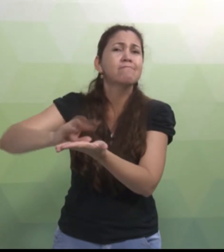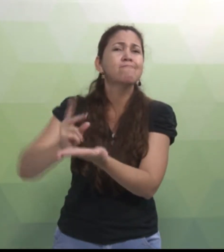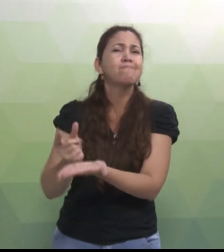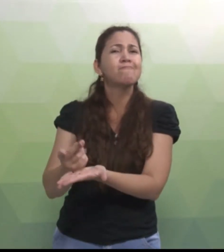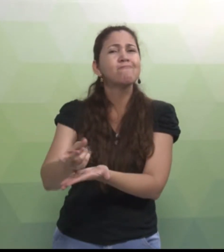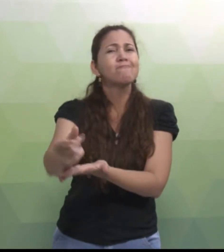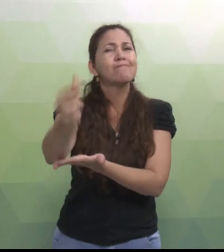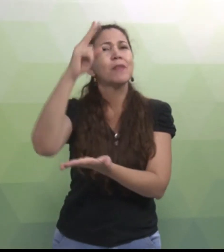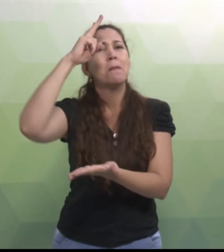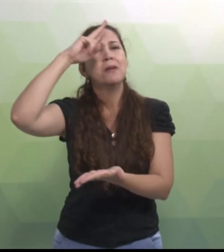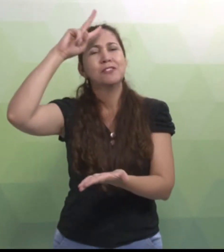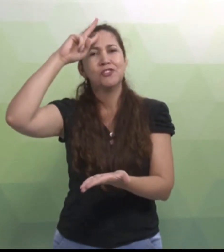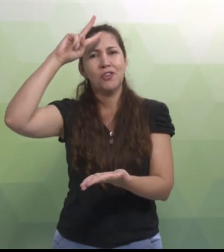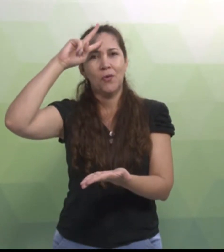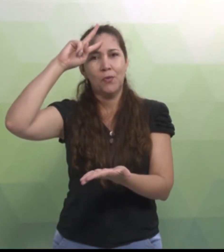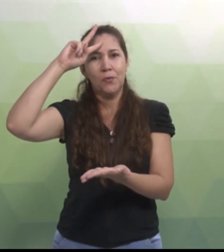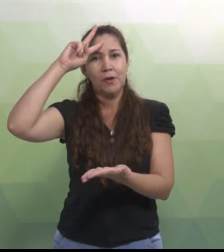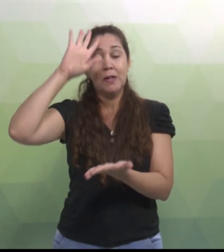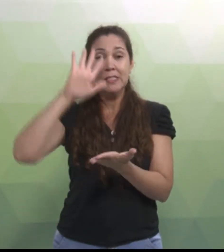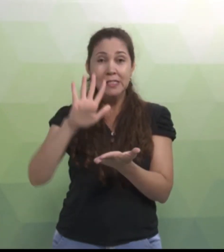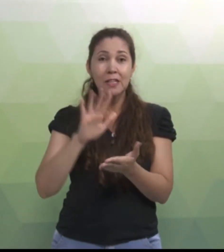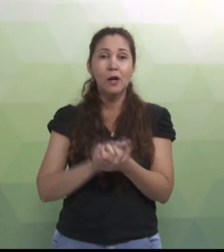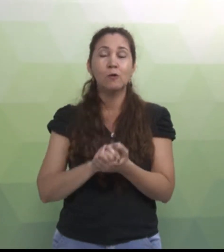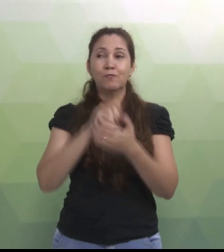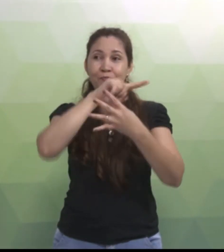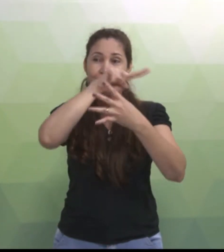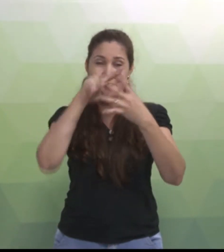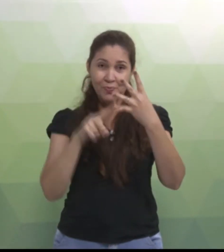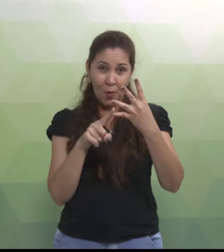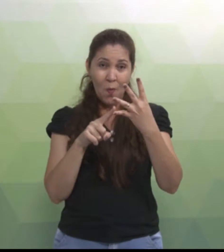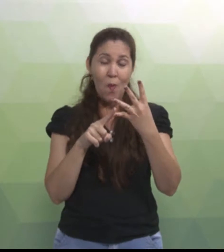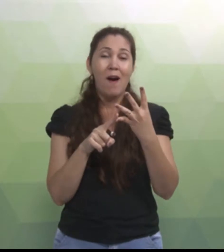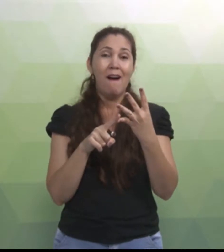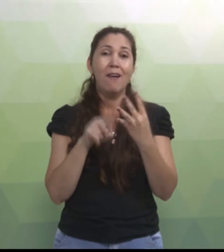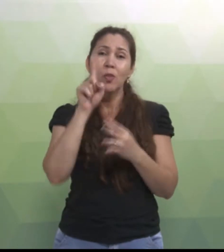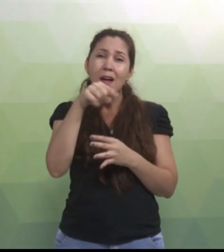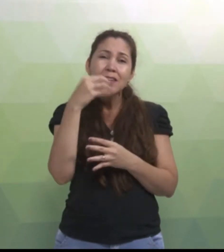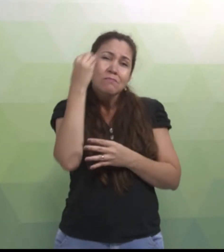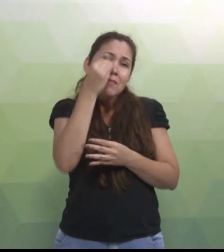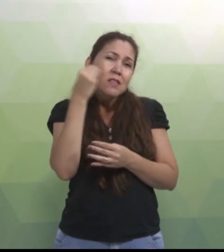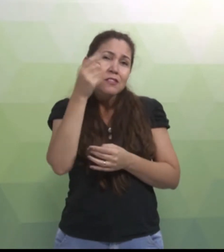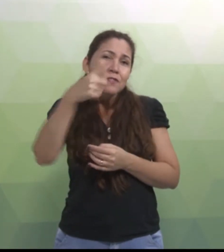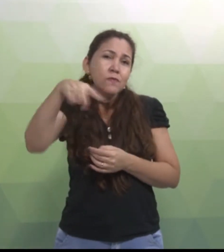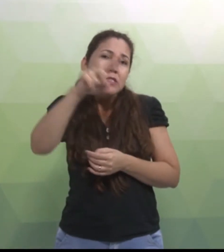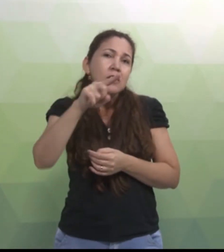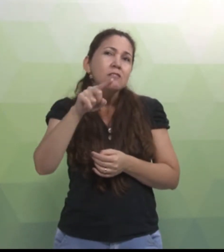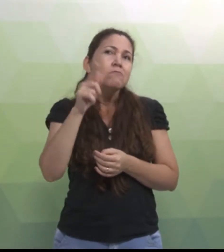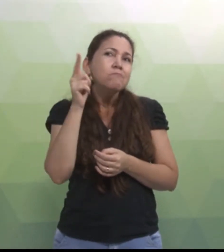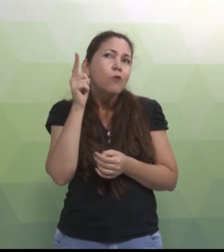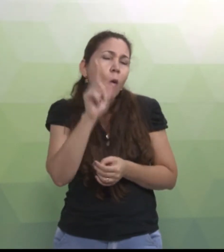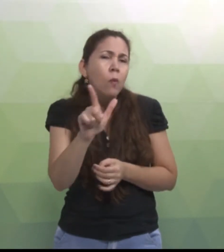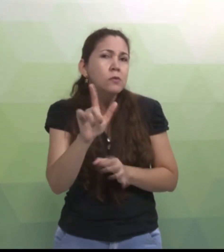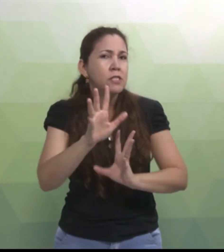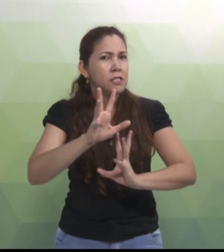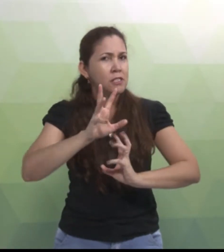história. Então, esses 4 tipos de experiências aqui vão facilitar o processo de